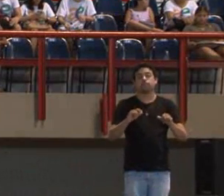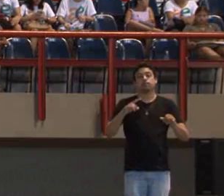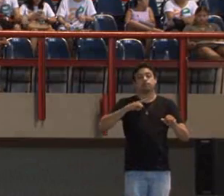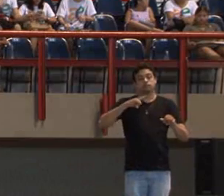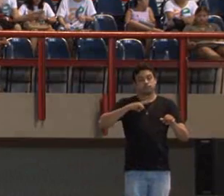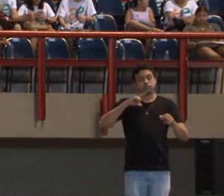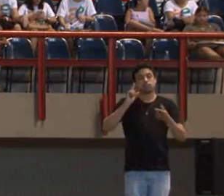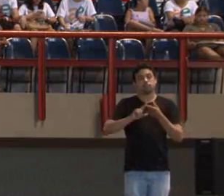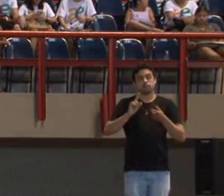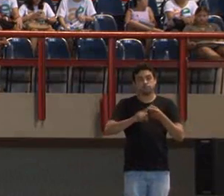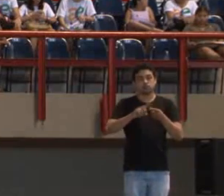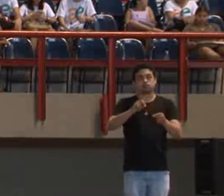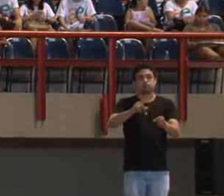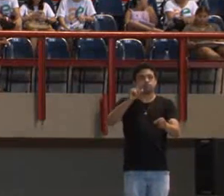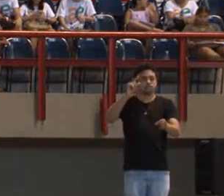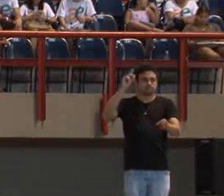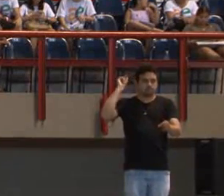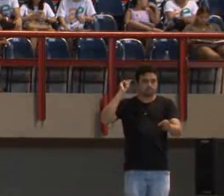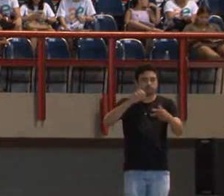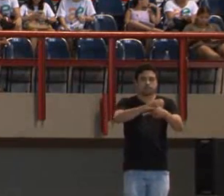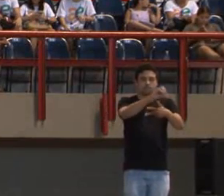houve um tempo